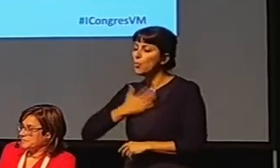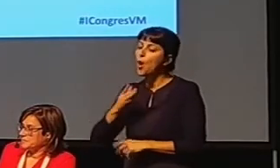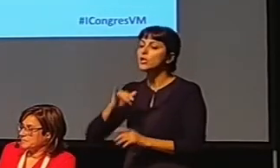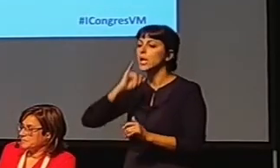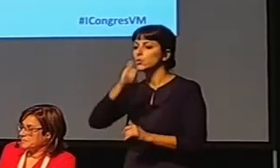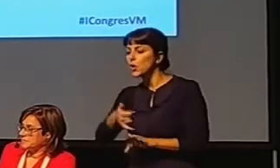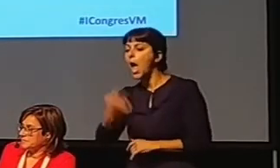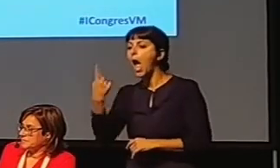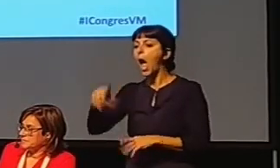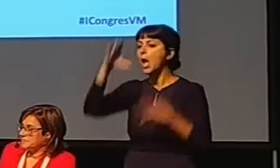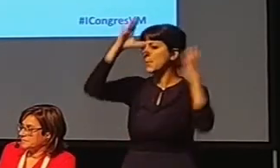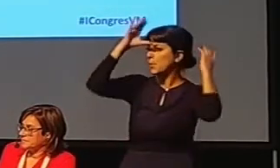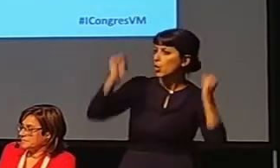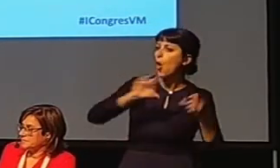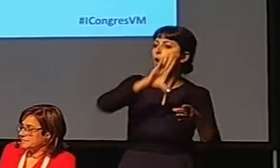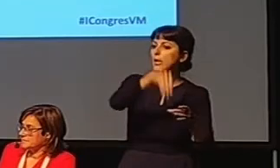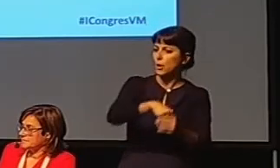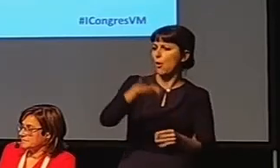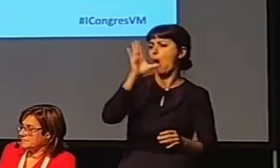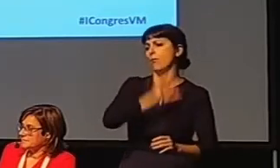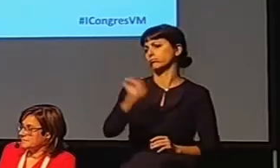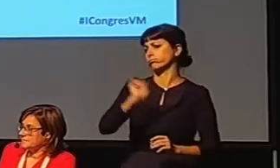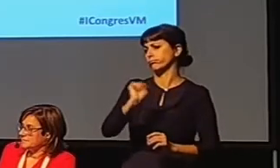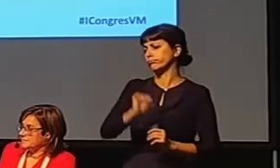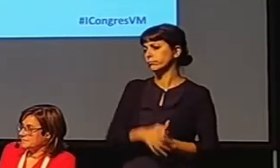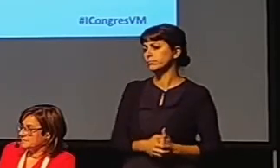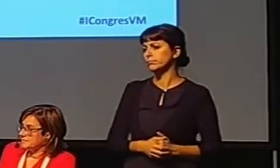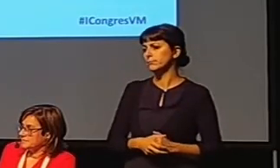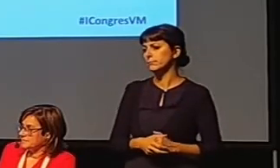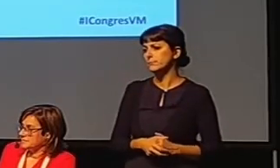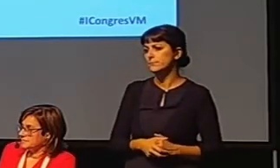tenim un protocol d'interior superxachi.